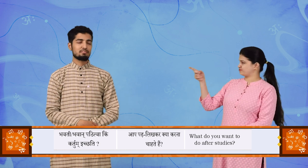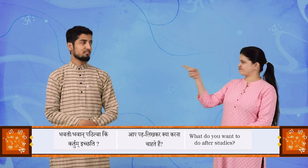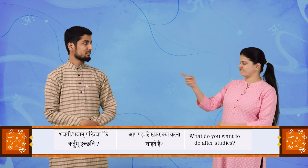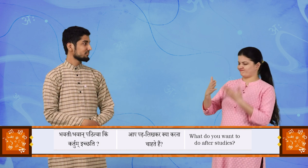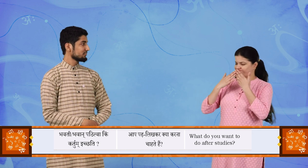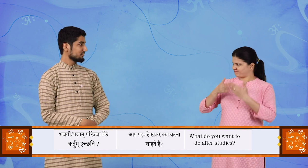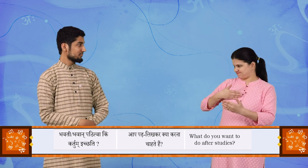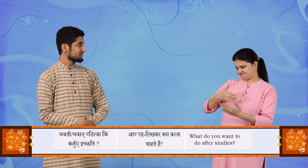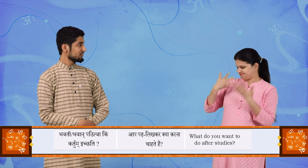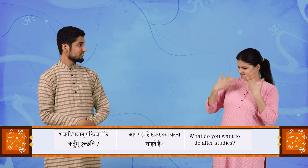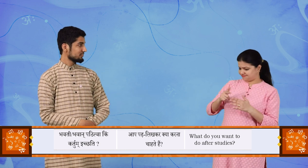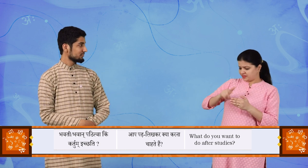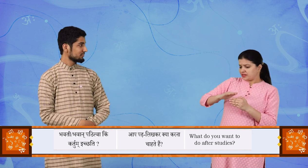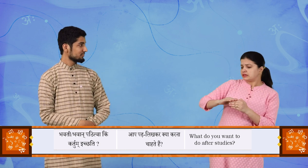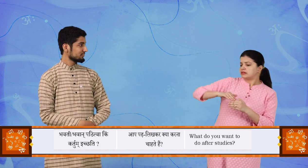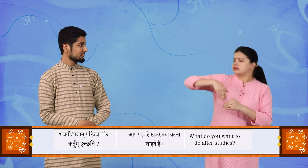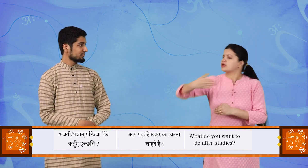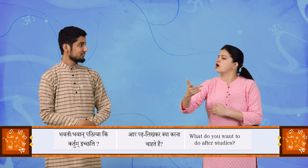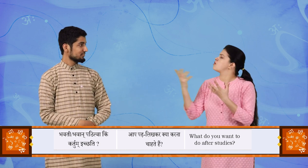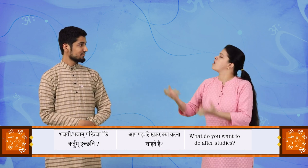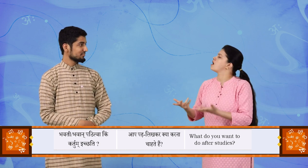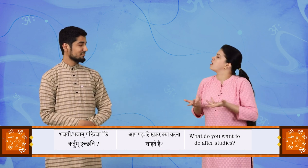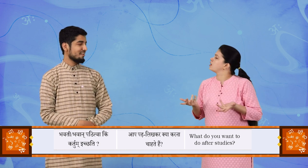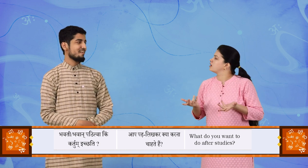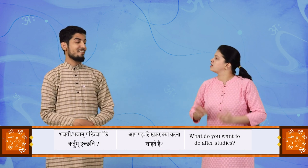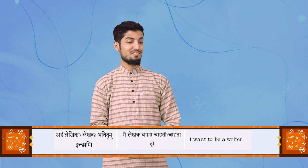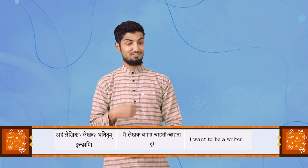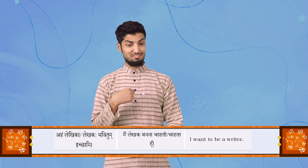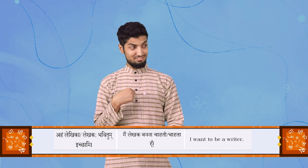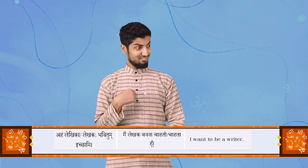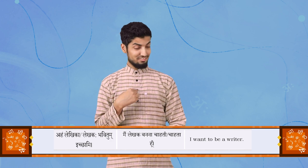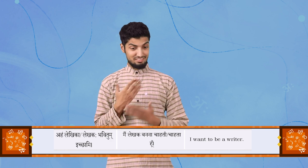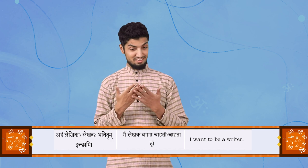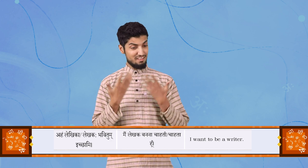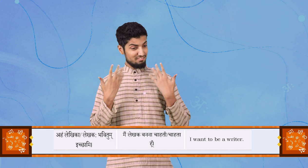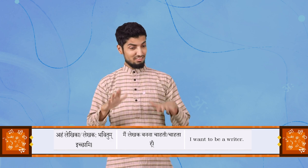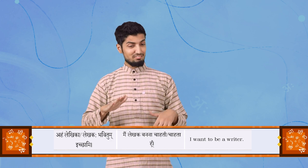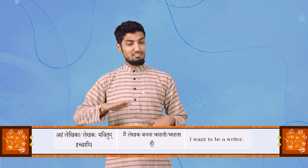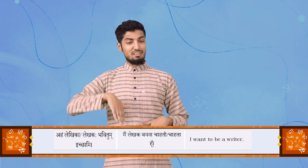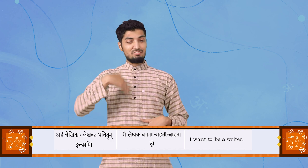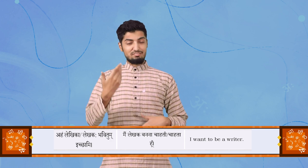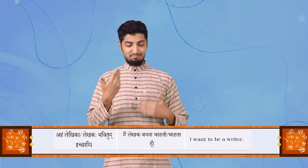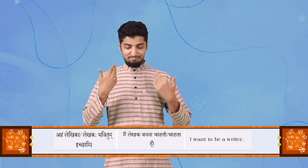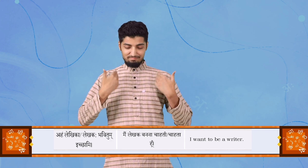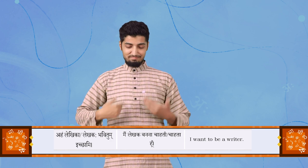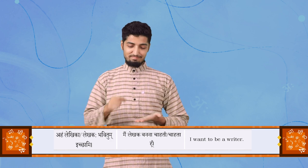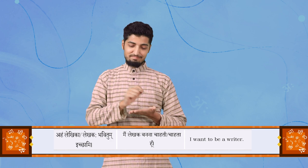कि भगवान पठित्वा किम करते मिर्च यदि हम लेखक हफ्ते तुम इच्छा